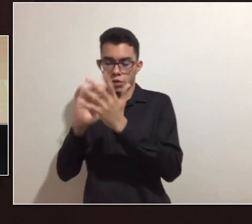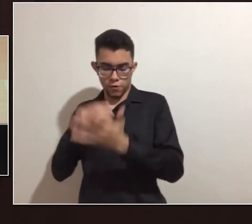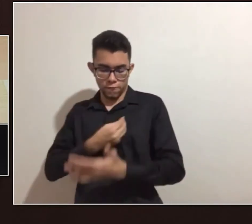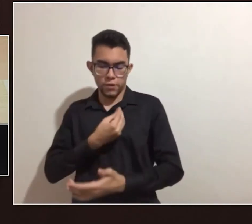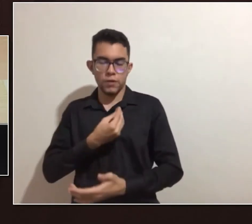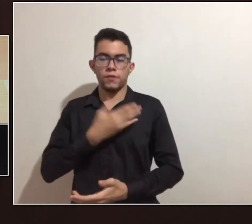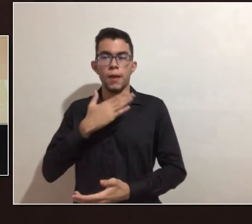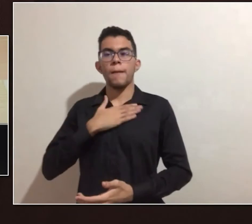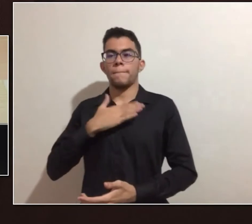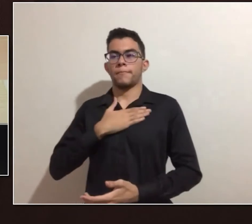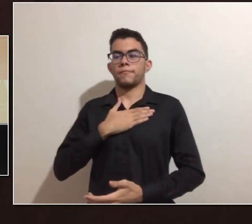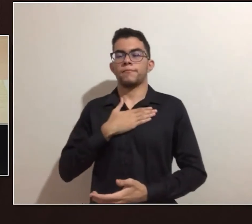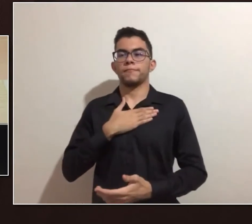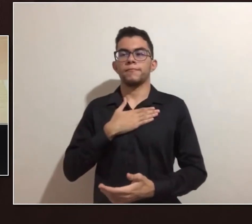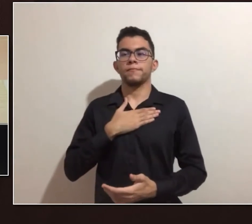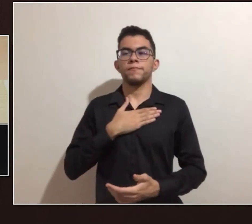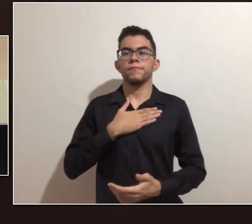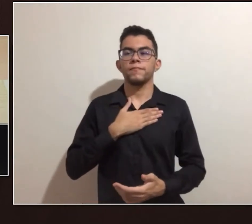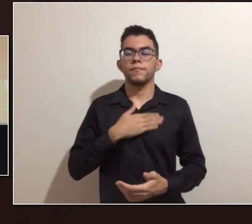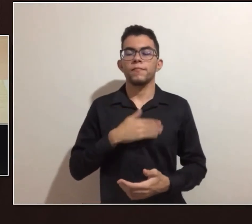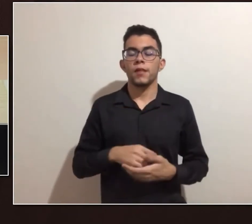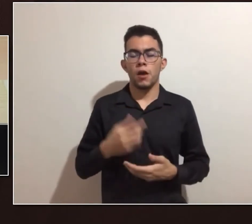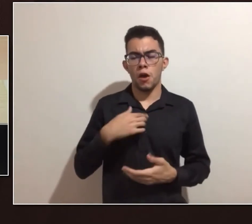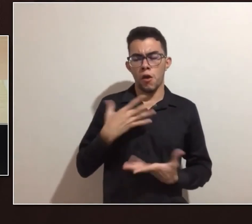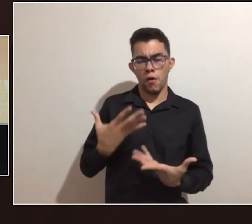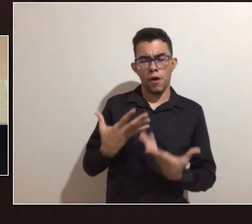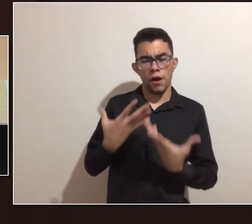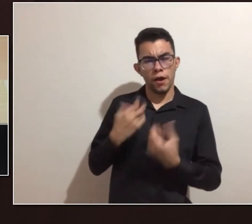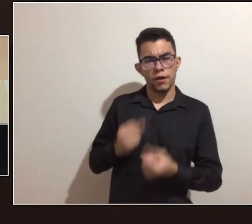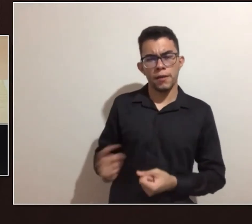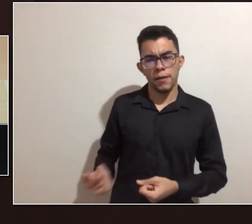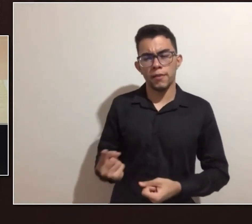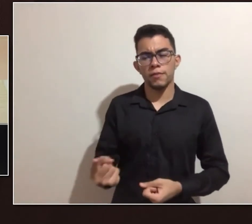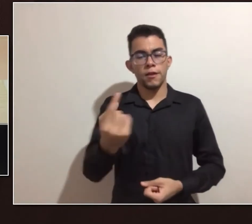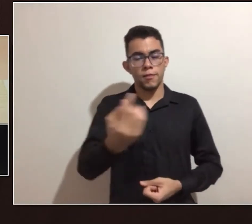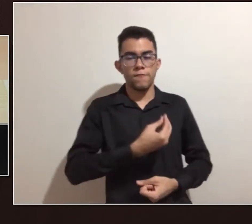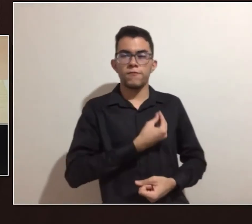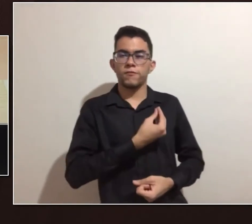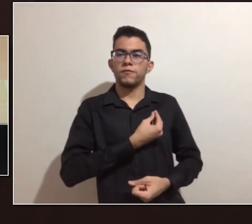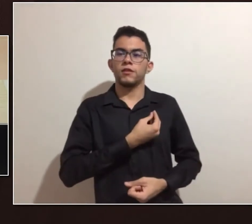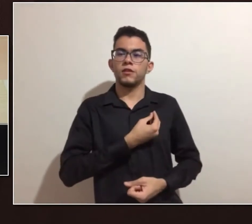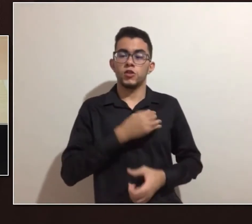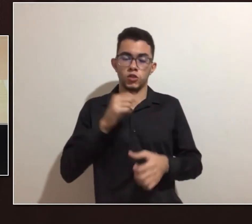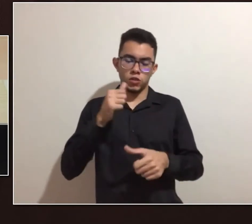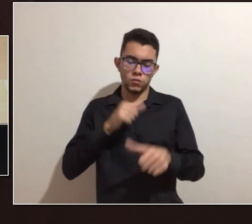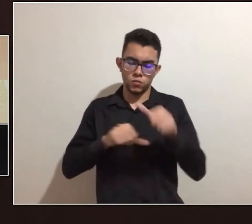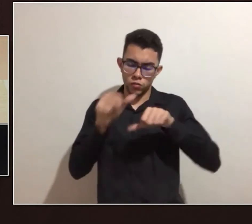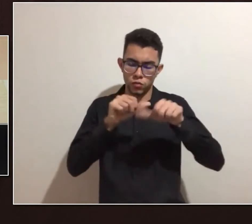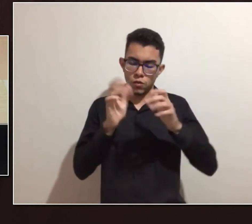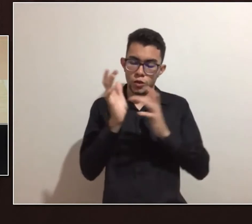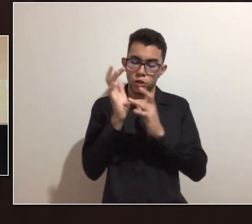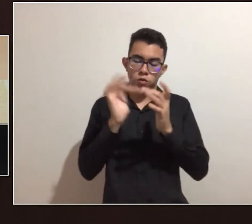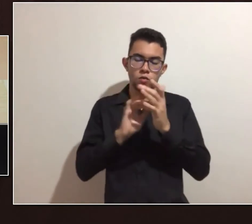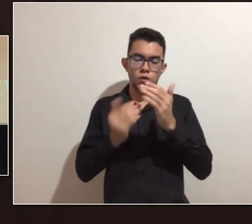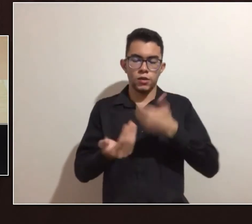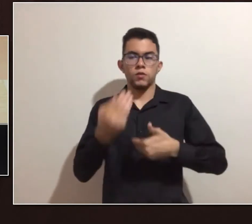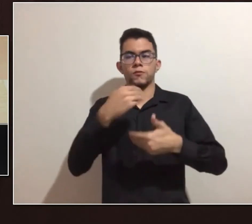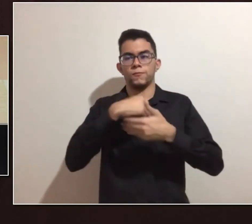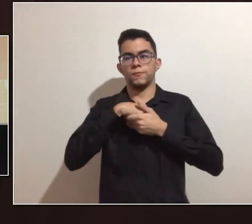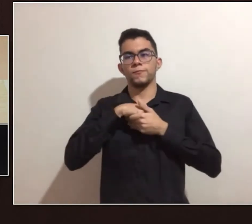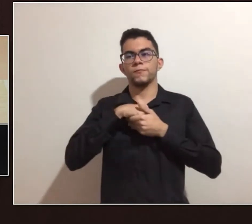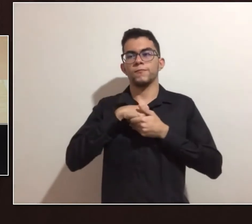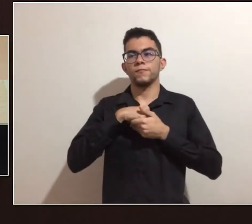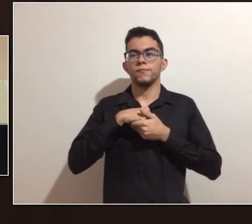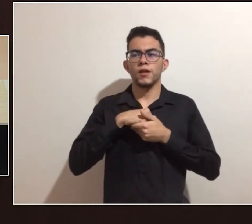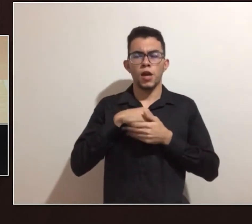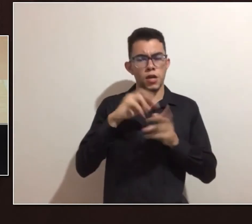Não só recebi a vida eterna, mas recebi a Jesus Cristo. Ele passou a viver em mim. Irmãos, isso fez toda a diferença